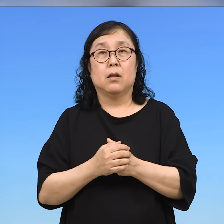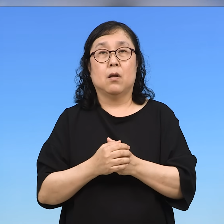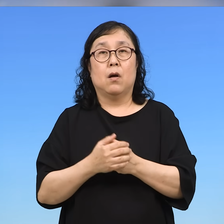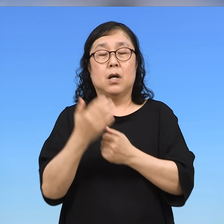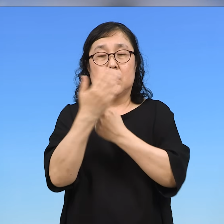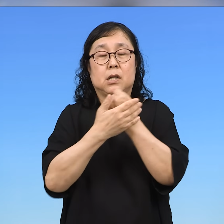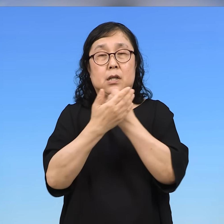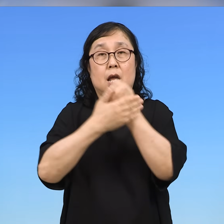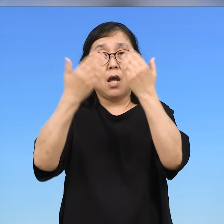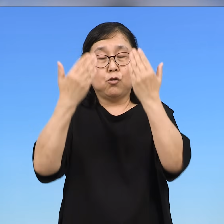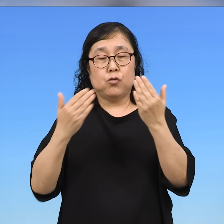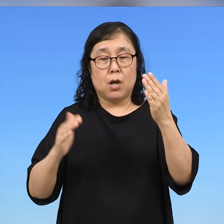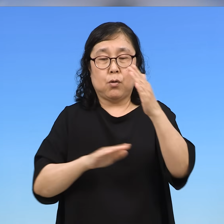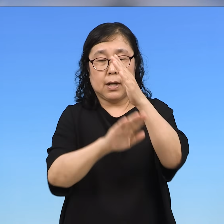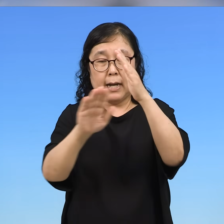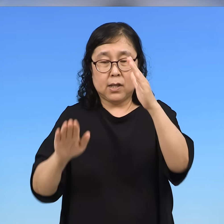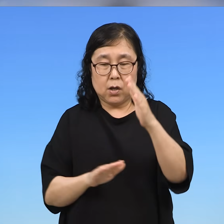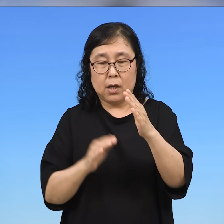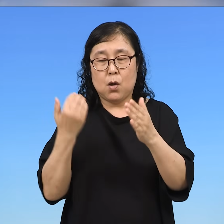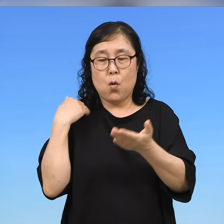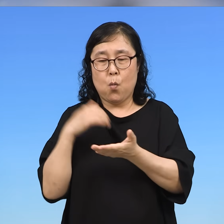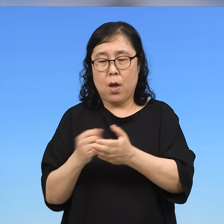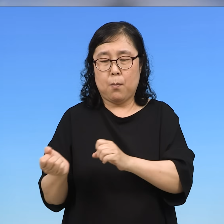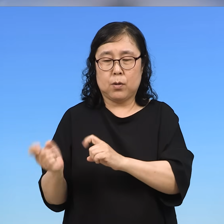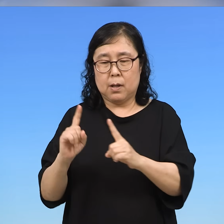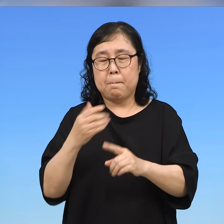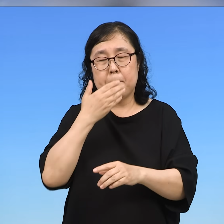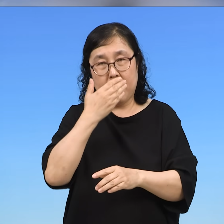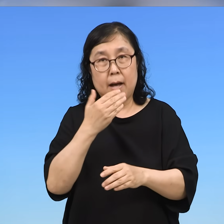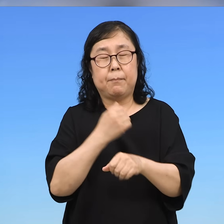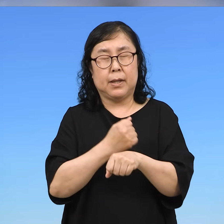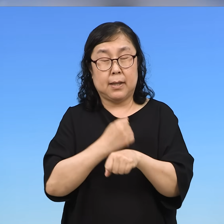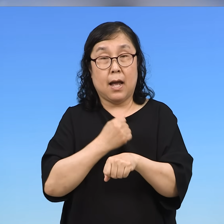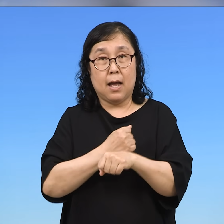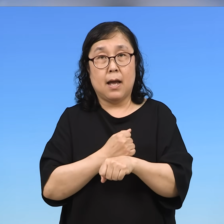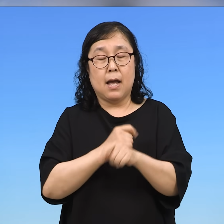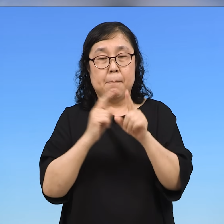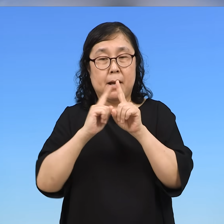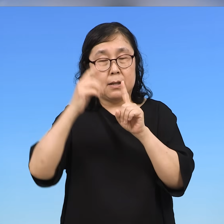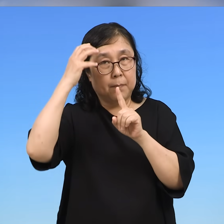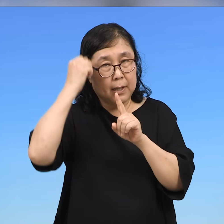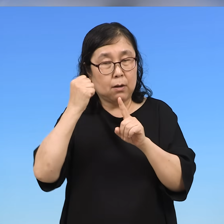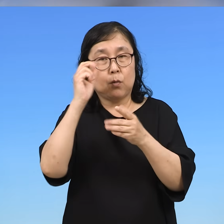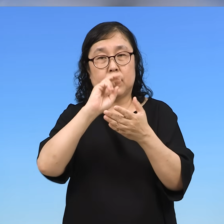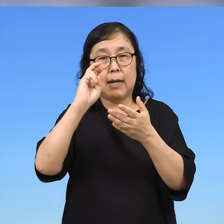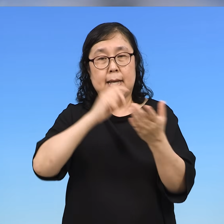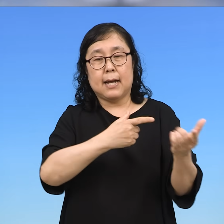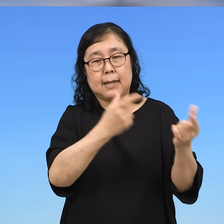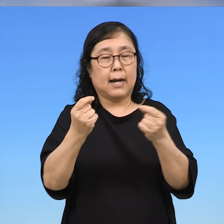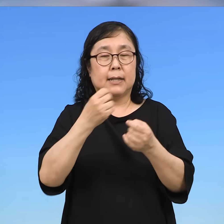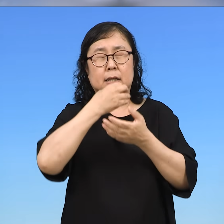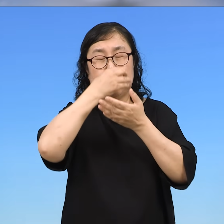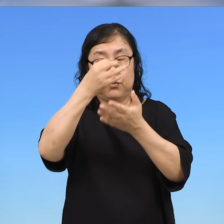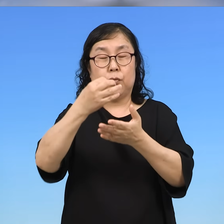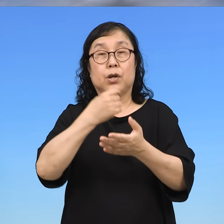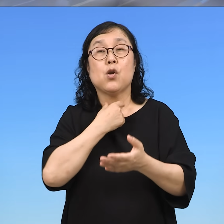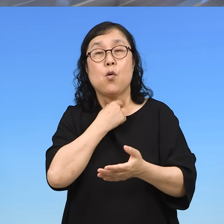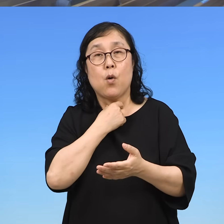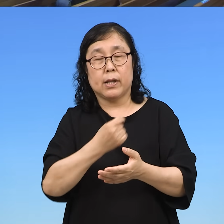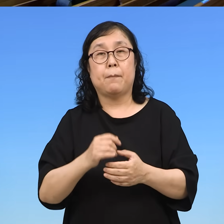가정이 회복될 줄 믿습니다. 말씀을 기억하시면서 한번 이 찬양 같이 불러보기 원합니다.